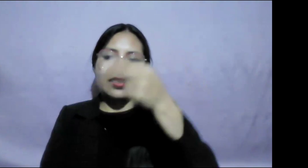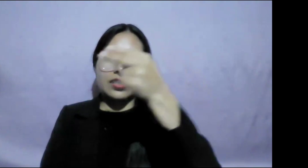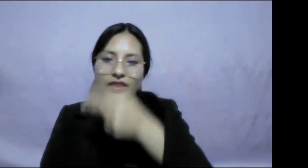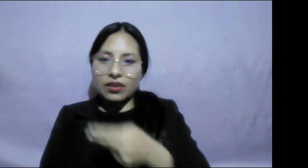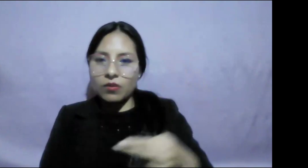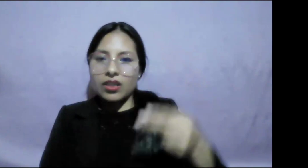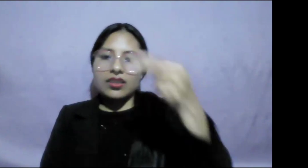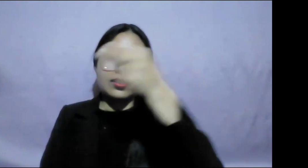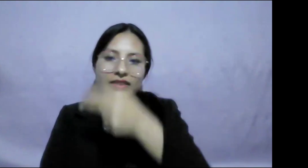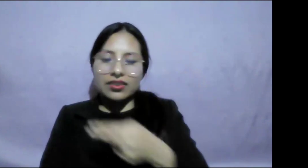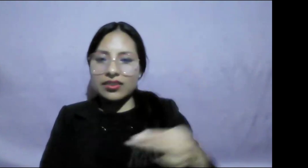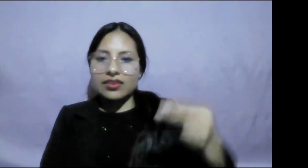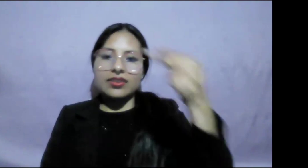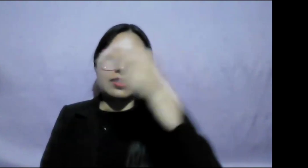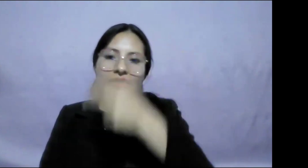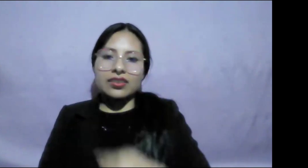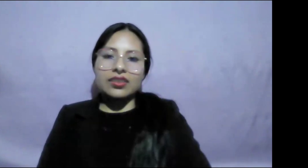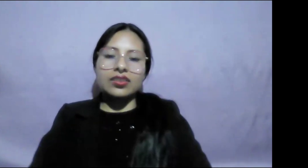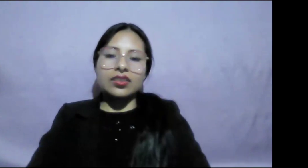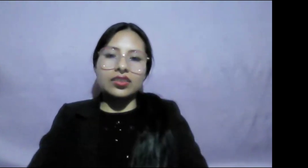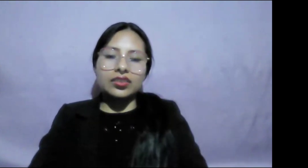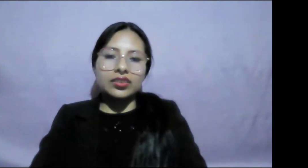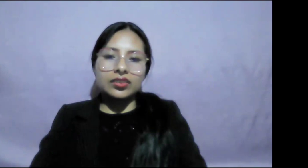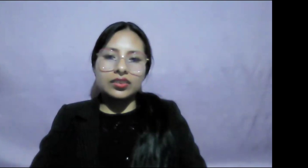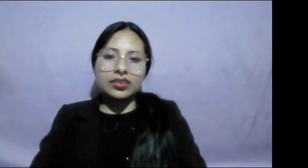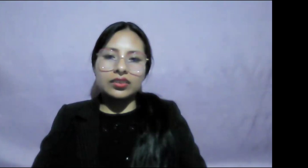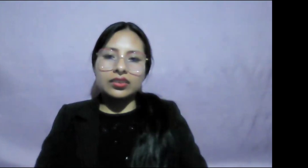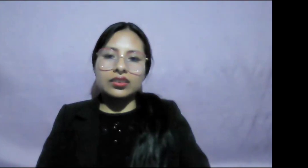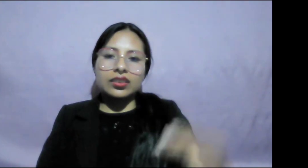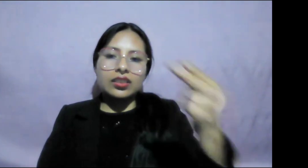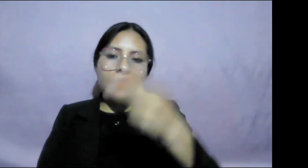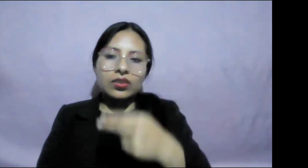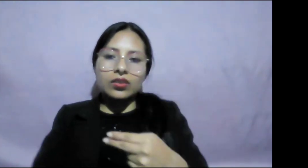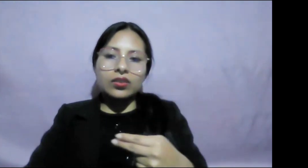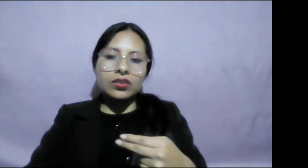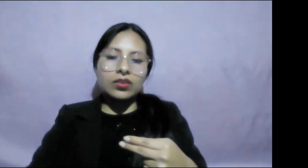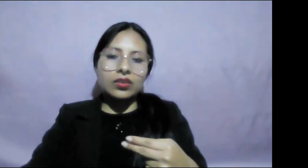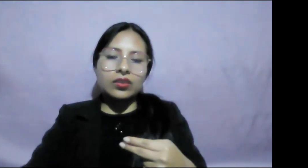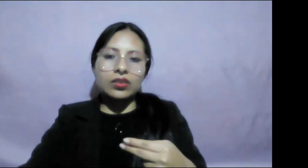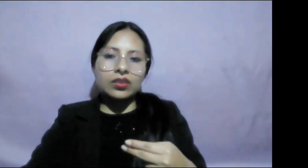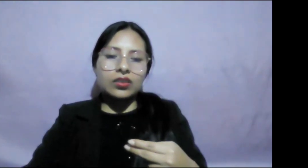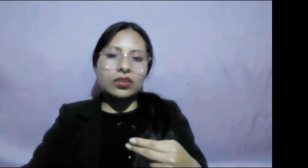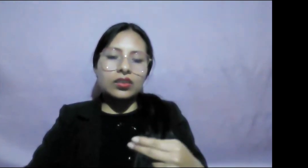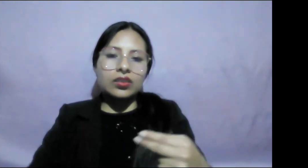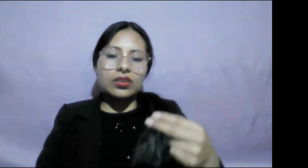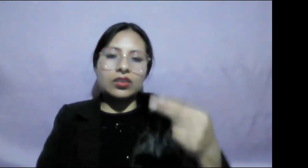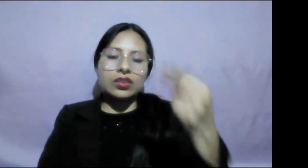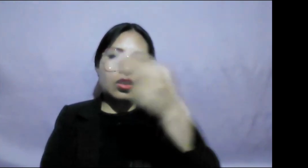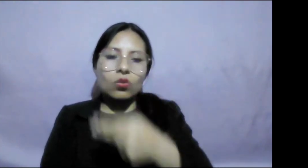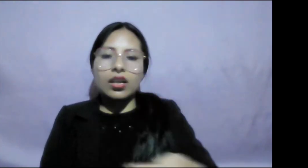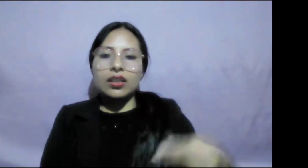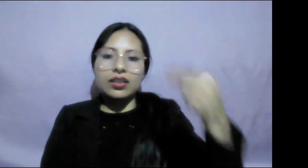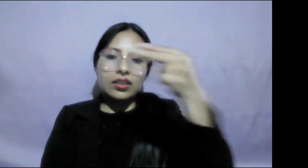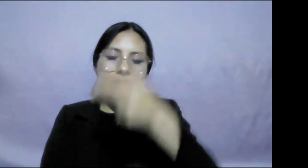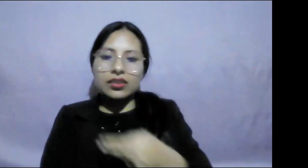antigua no de huánuco a Potosí cuando se en la época de la Colonia La el oro la plata por eso es que es la h en